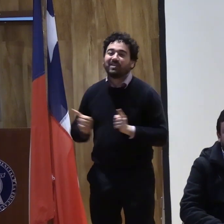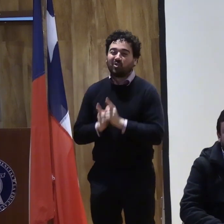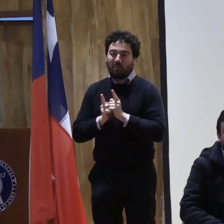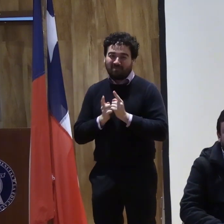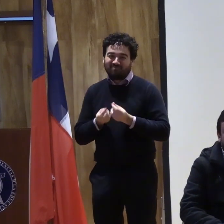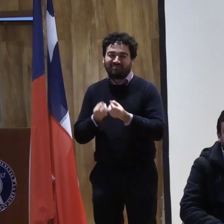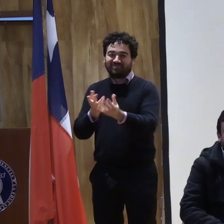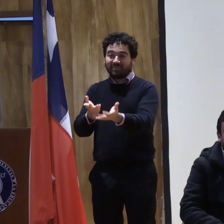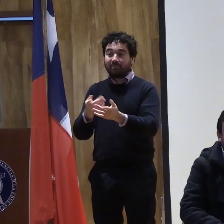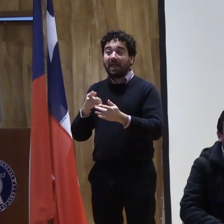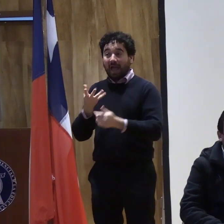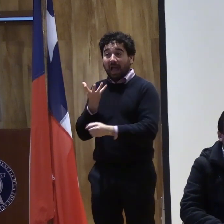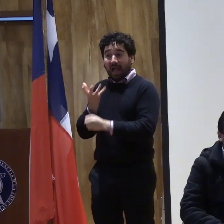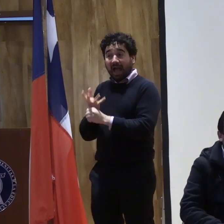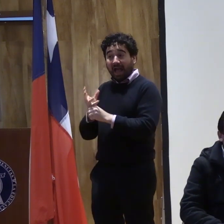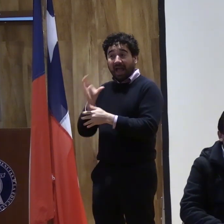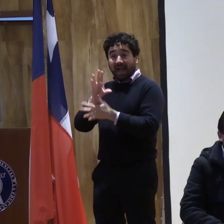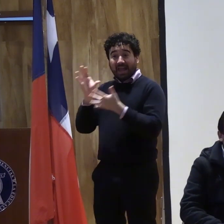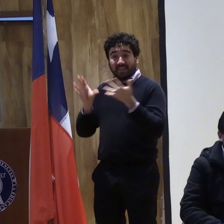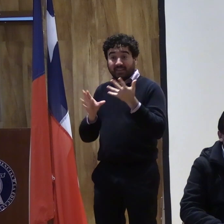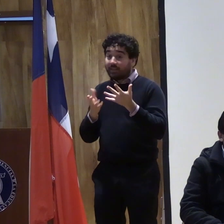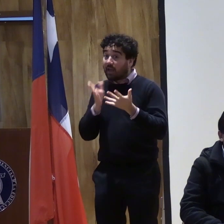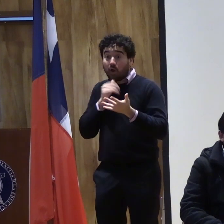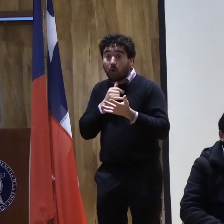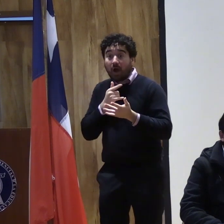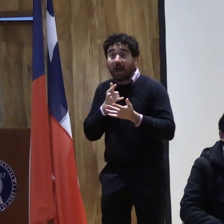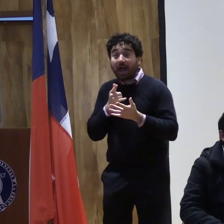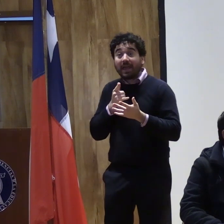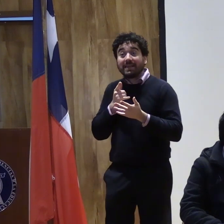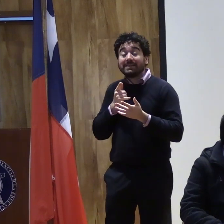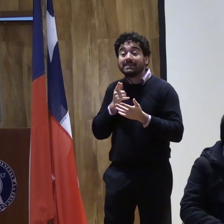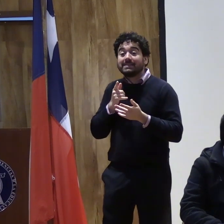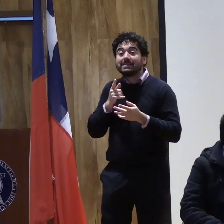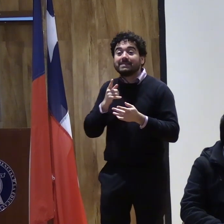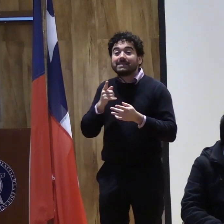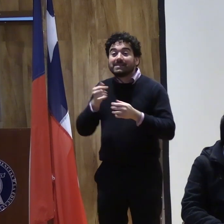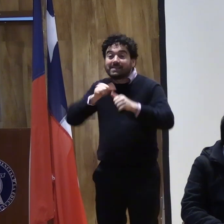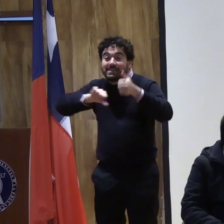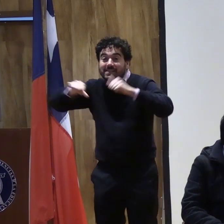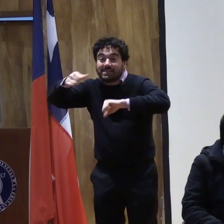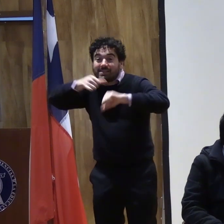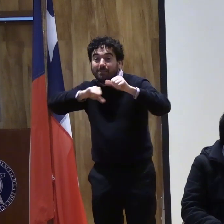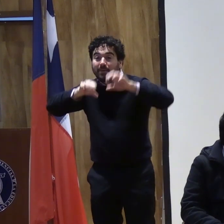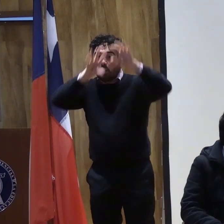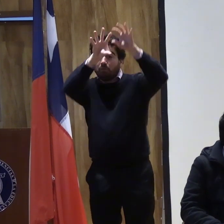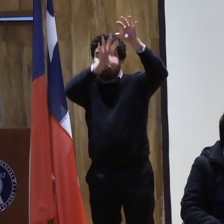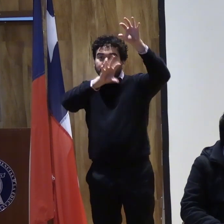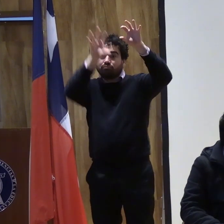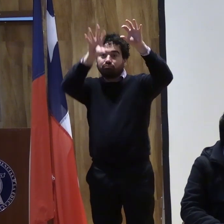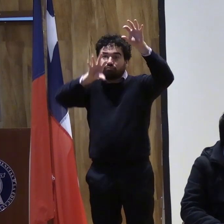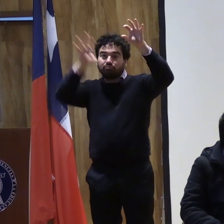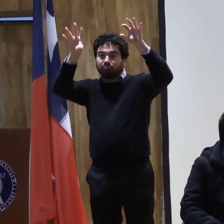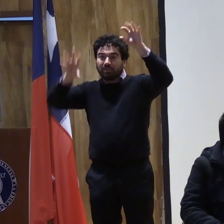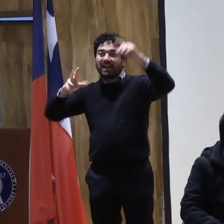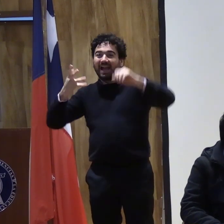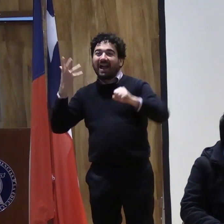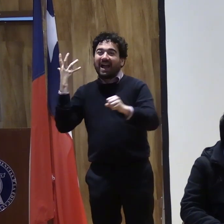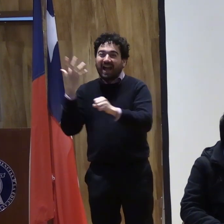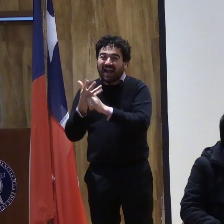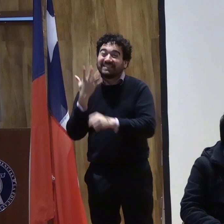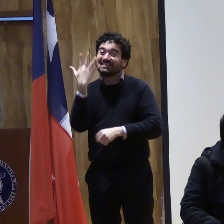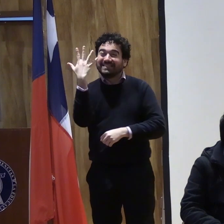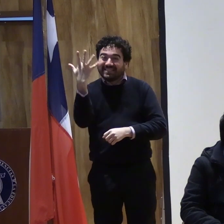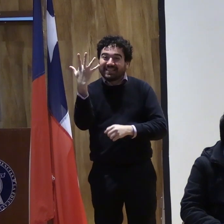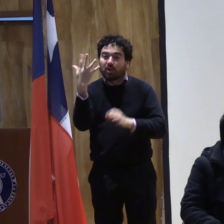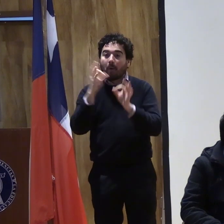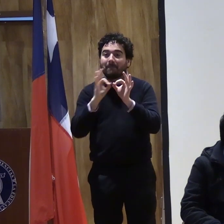Hay una característica, que no hay elementos químicos estables que tengan 5 partículas o que tengan 8